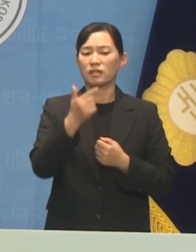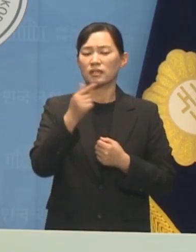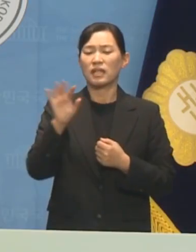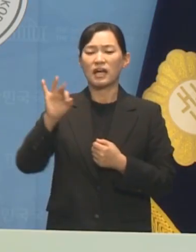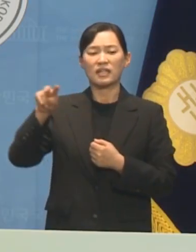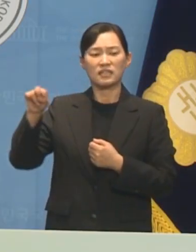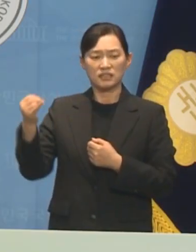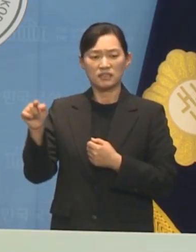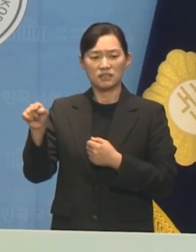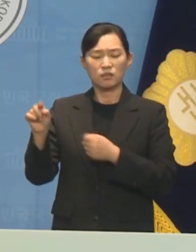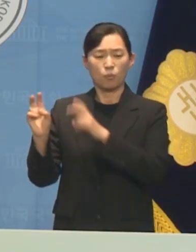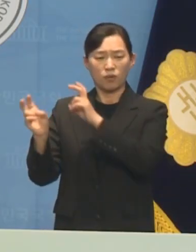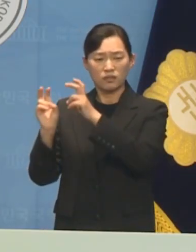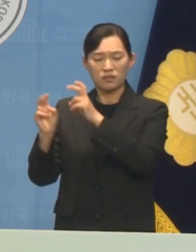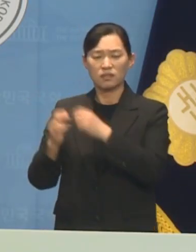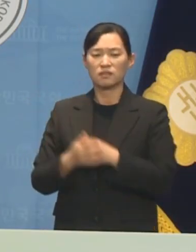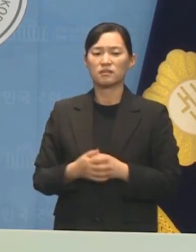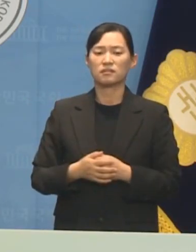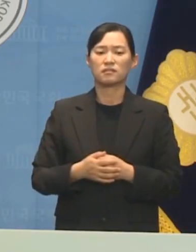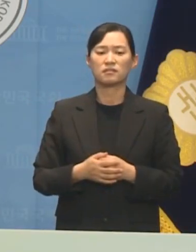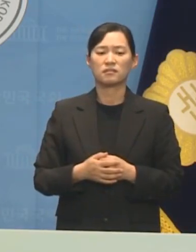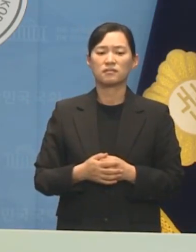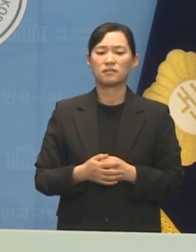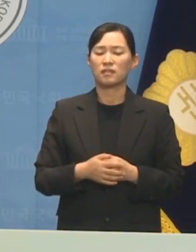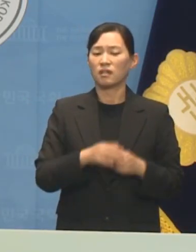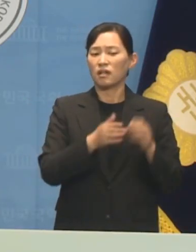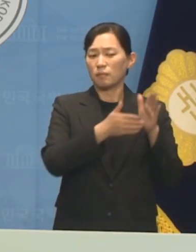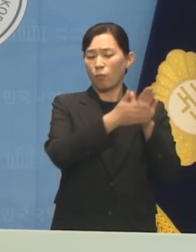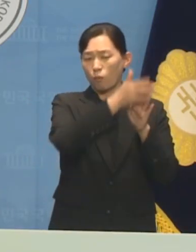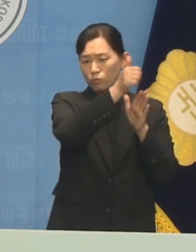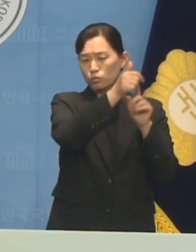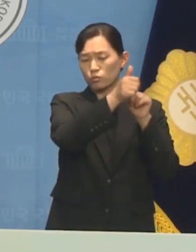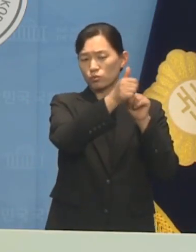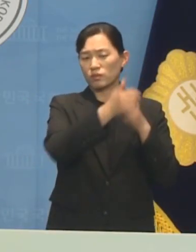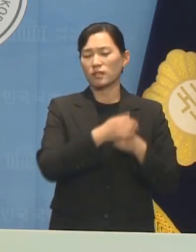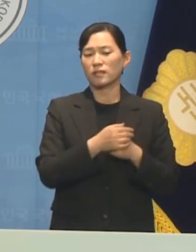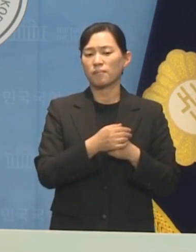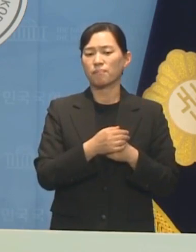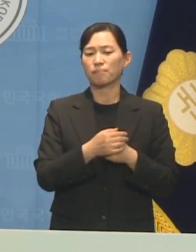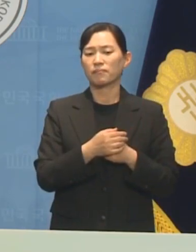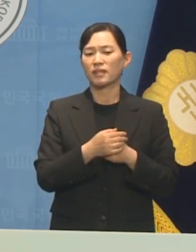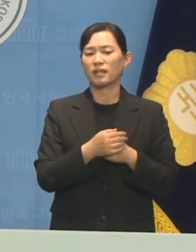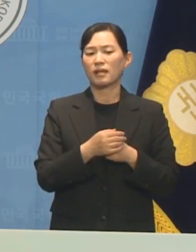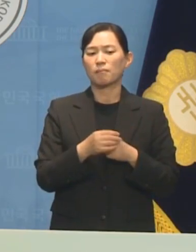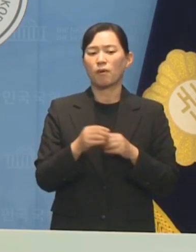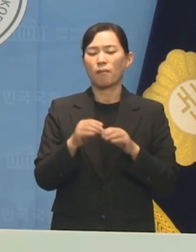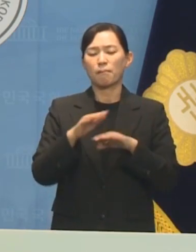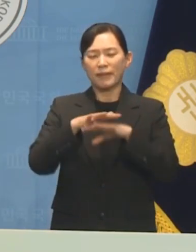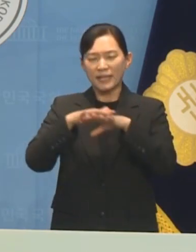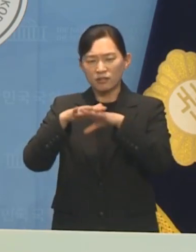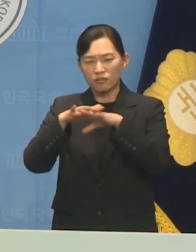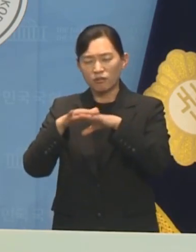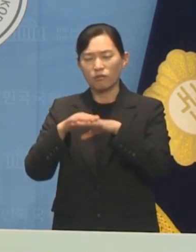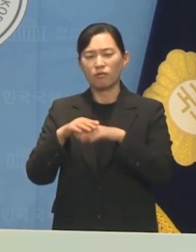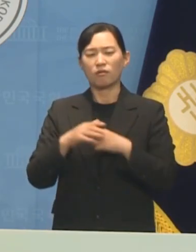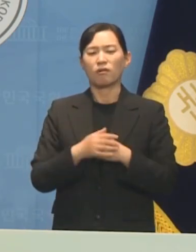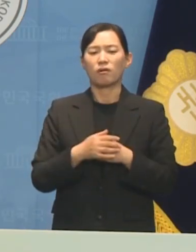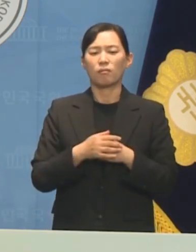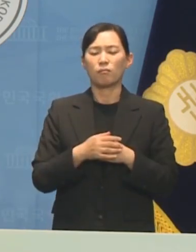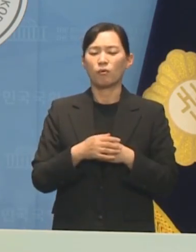엔지니어링 지부는 청원아이스 그룹 계열사 마이크로필터, MCM이